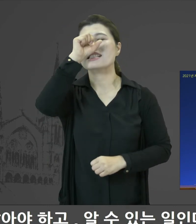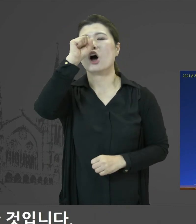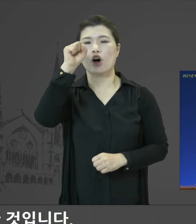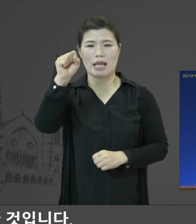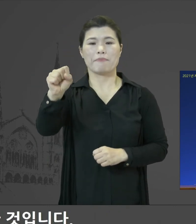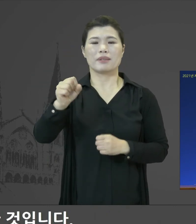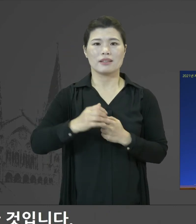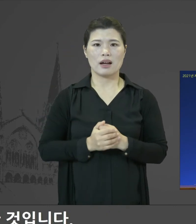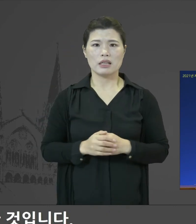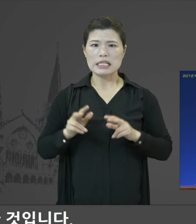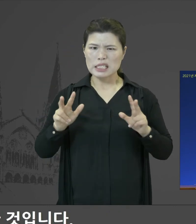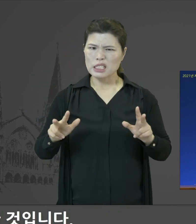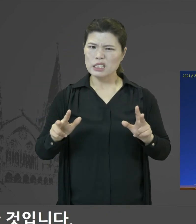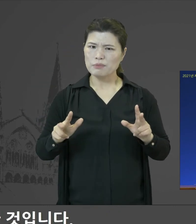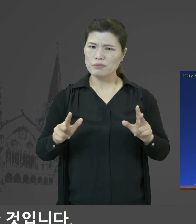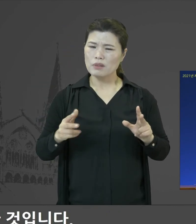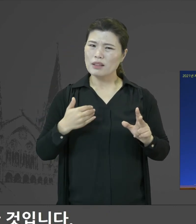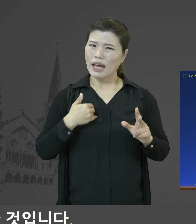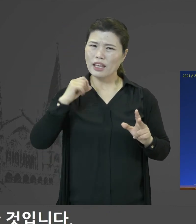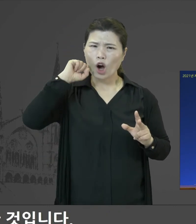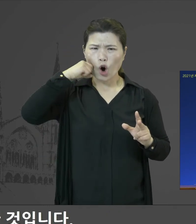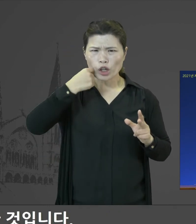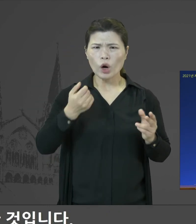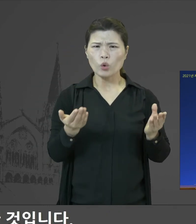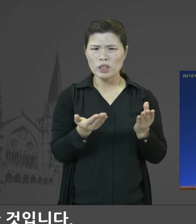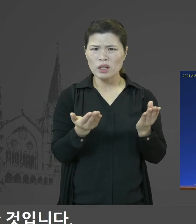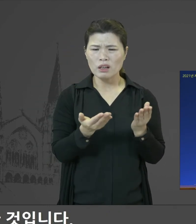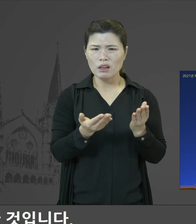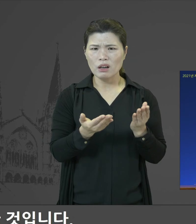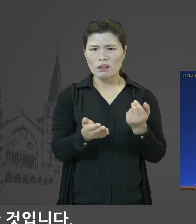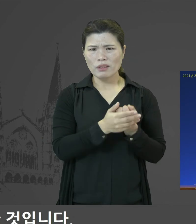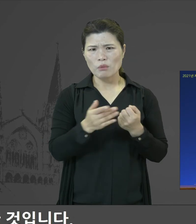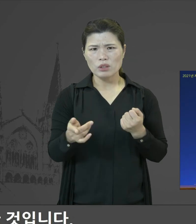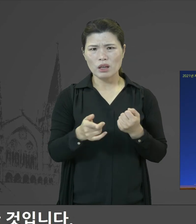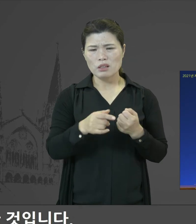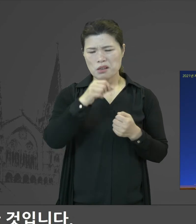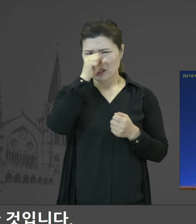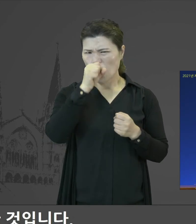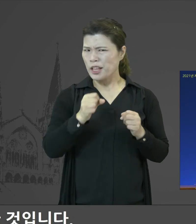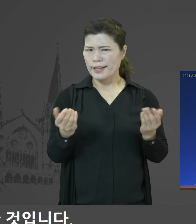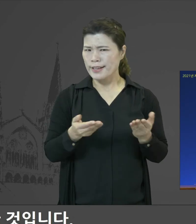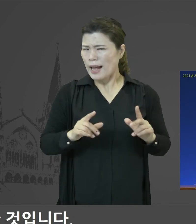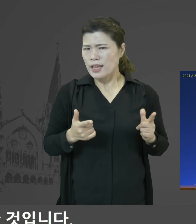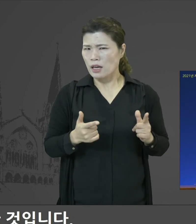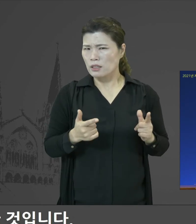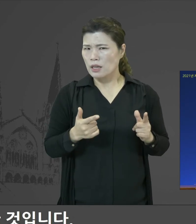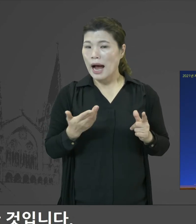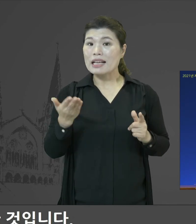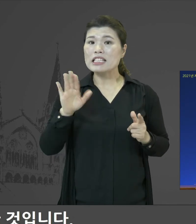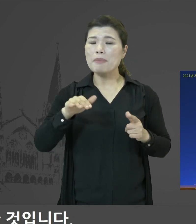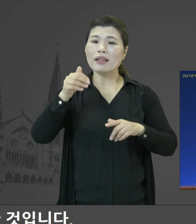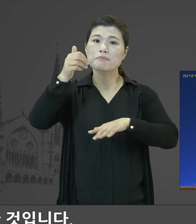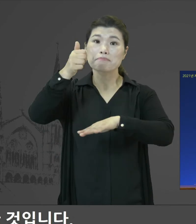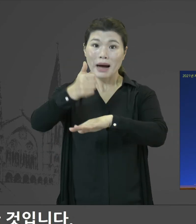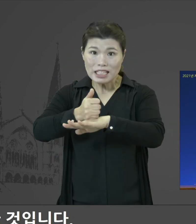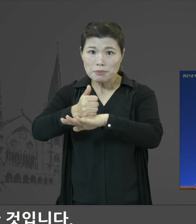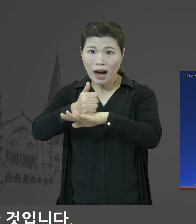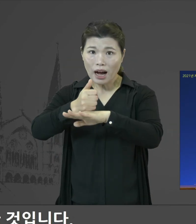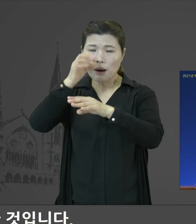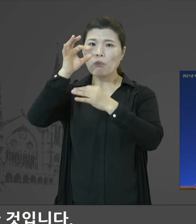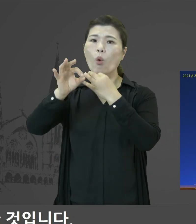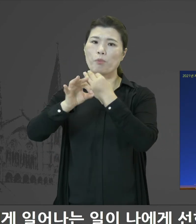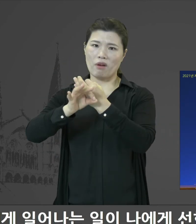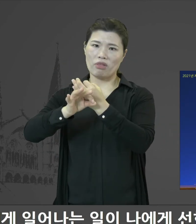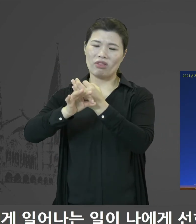지금 나에게 일어나는 일이 나에게 선한 일이 아닌 것 같이 보일 그때에도 결국 마지막을 붙들고 계신